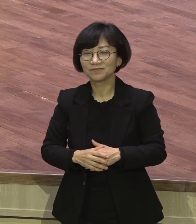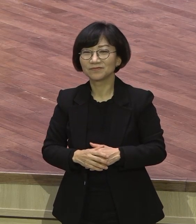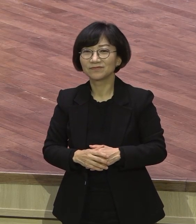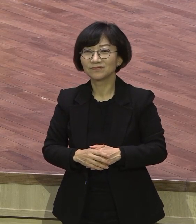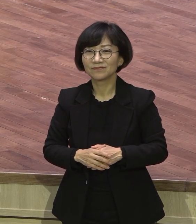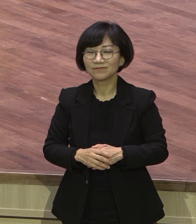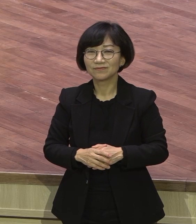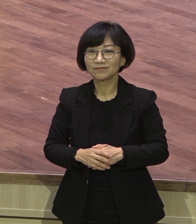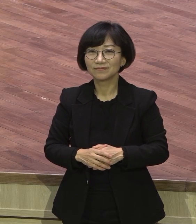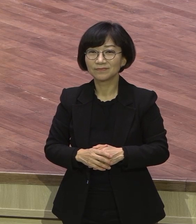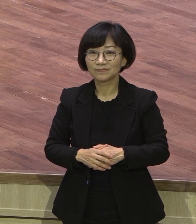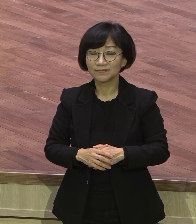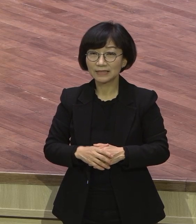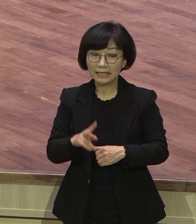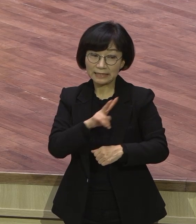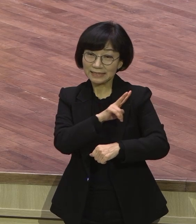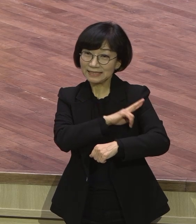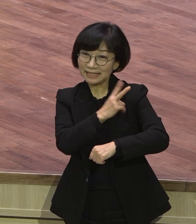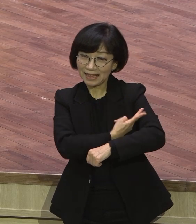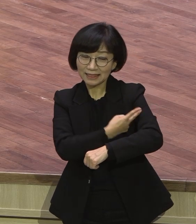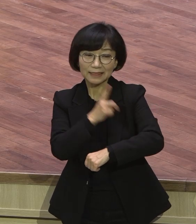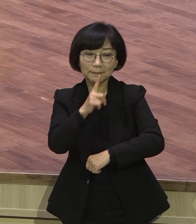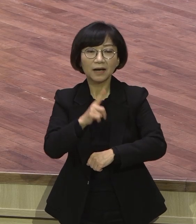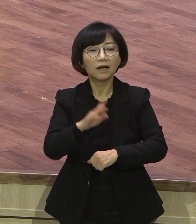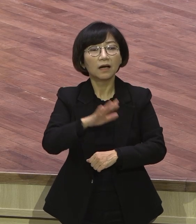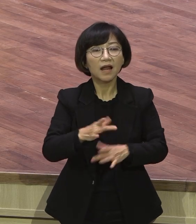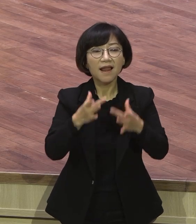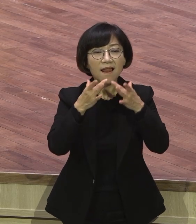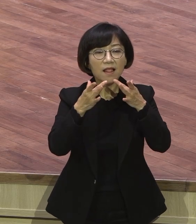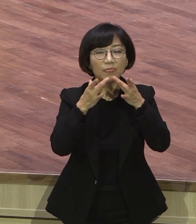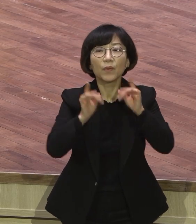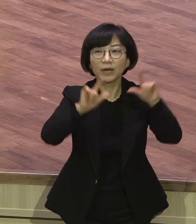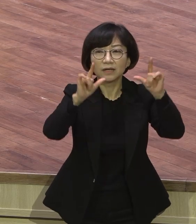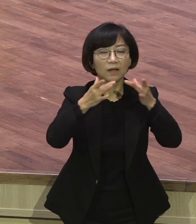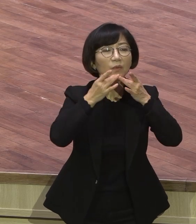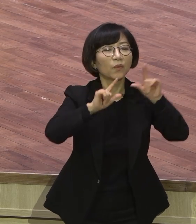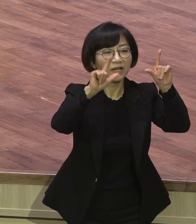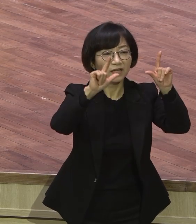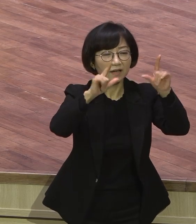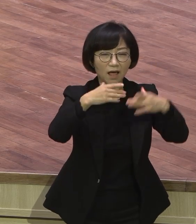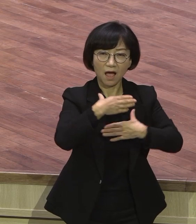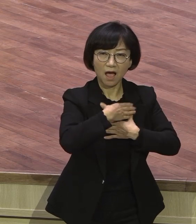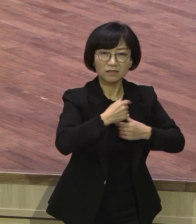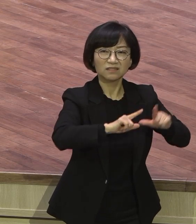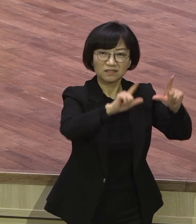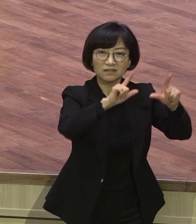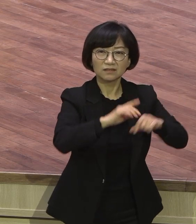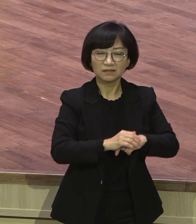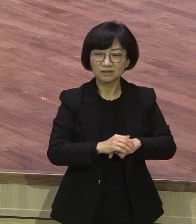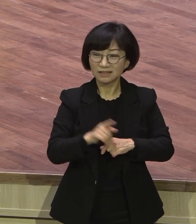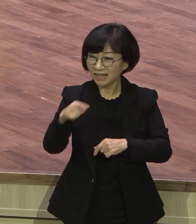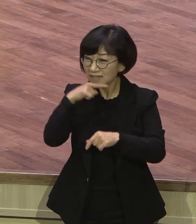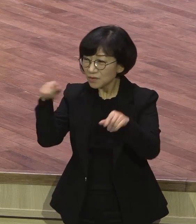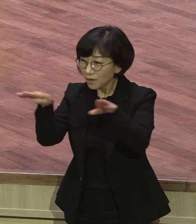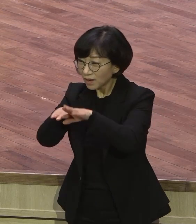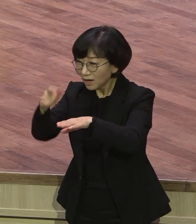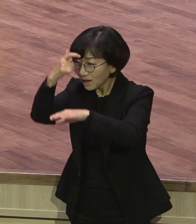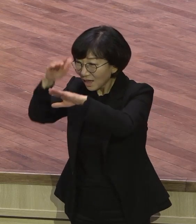일부 일부 일부 이단들은 토요일이 안식일이다 일요일을 안식일을 지키는 기독교는 이단이다